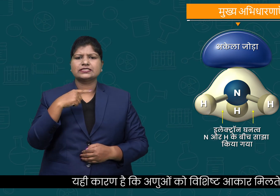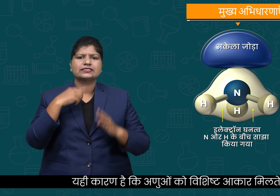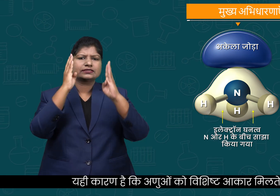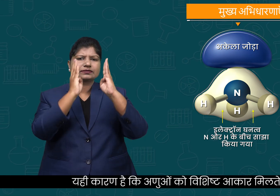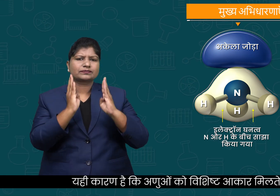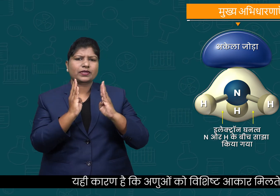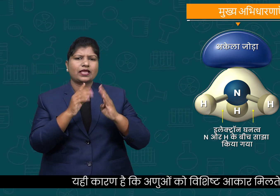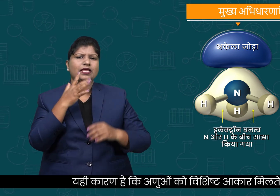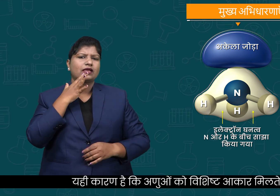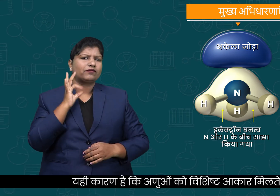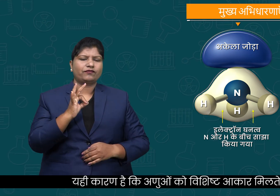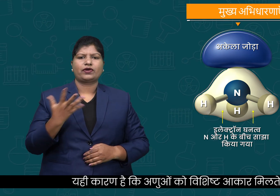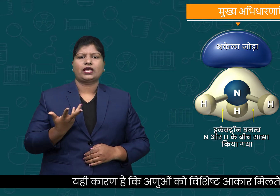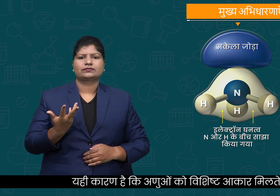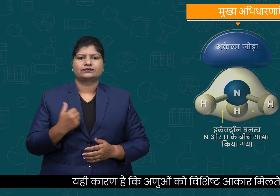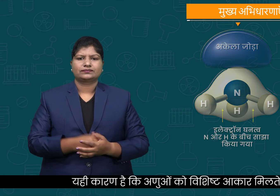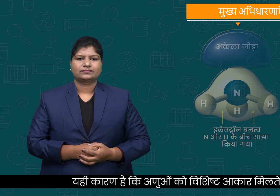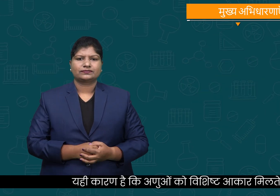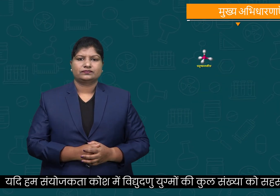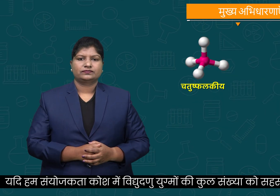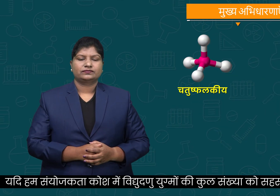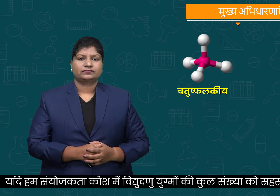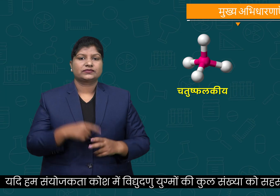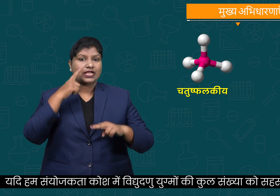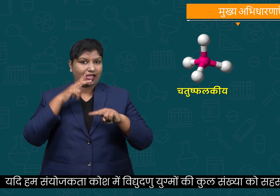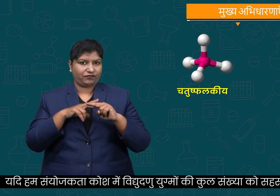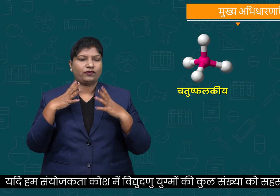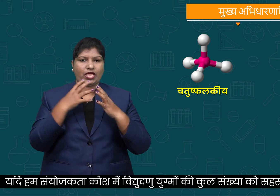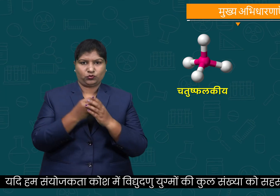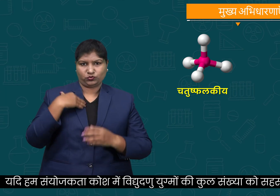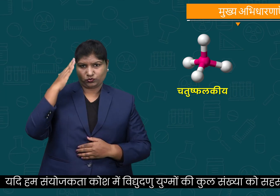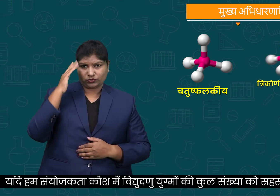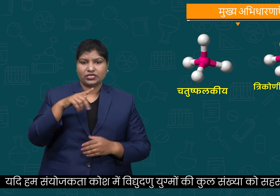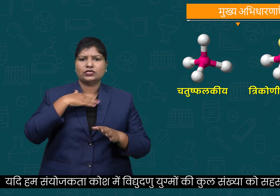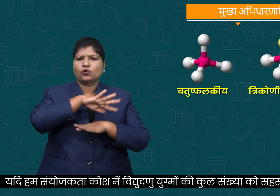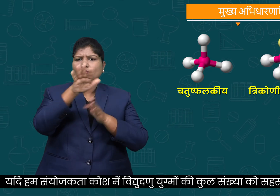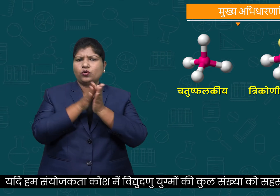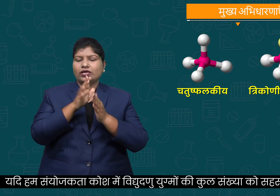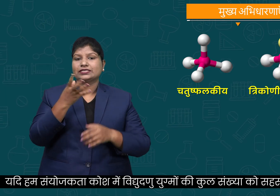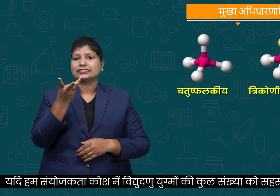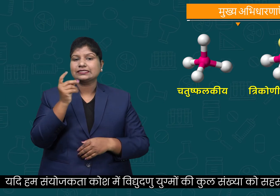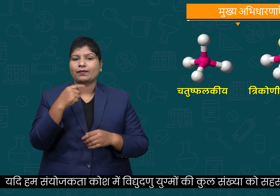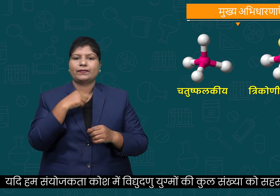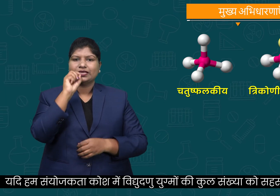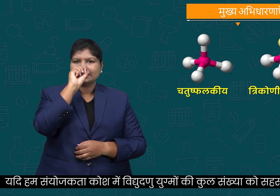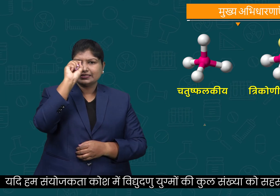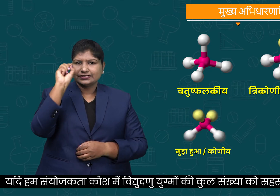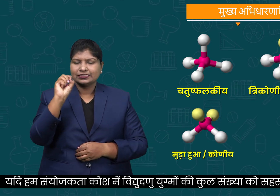को विशिष्ट आकार मिलता है। यदि हम संयोजकता कोश में विद्युधनु युग्मों की